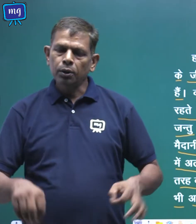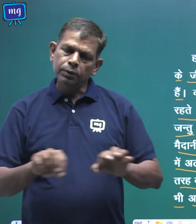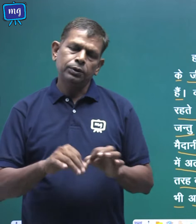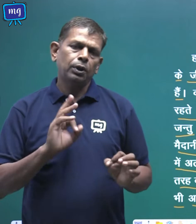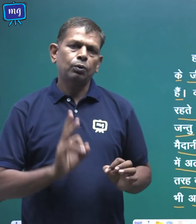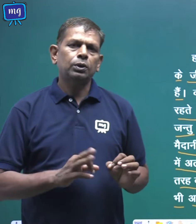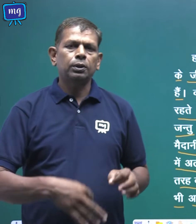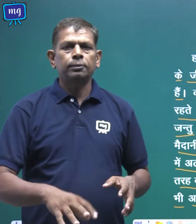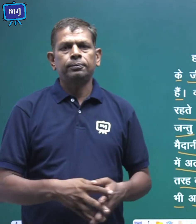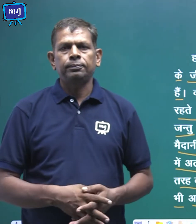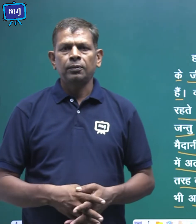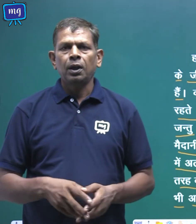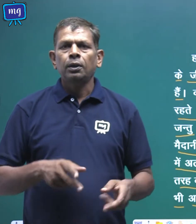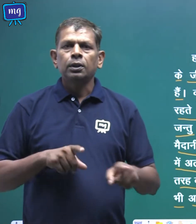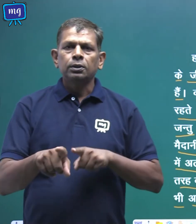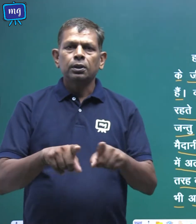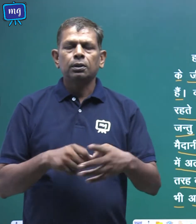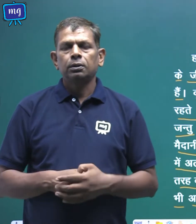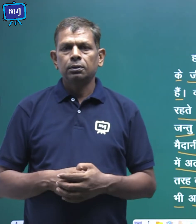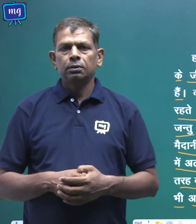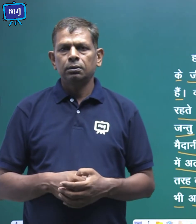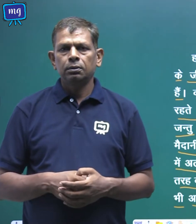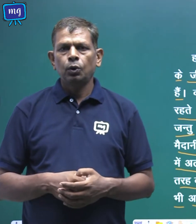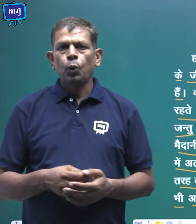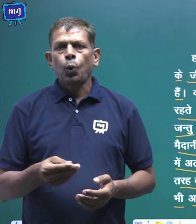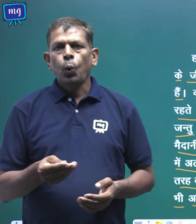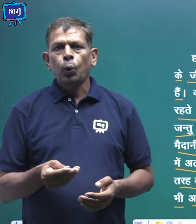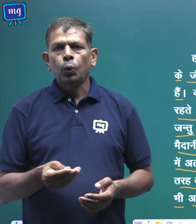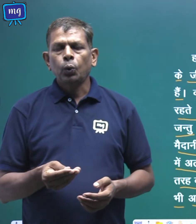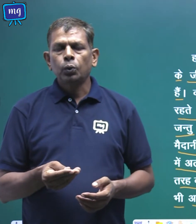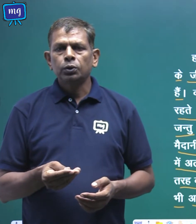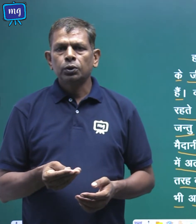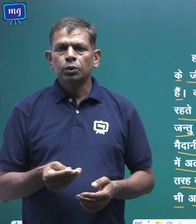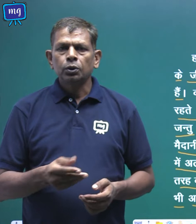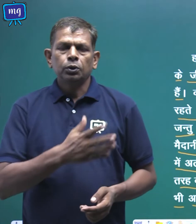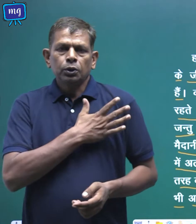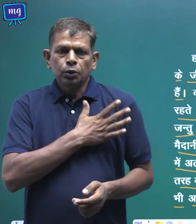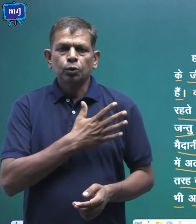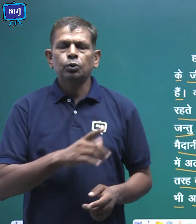हैं। जैसे कुछ जंतु तो पेड़ों पर रहते हैं,